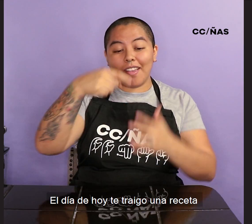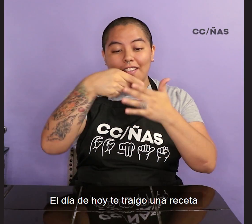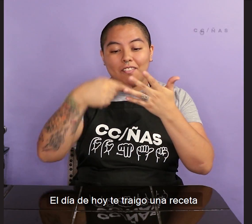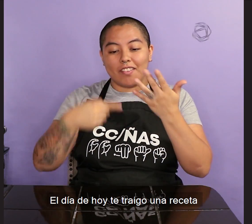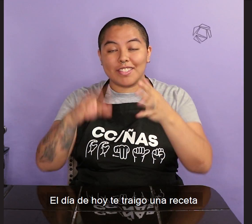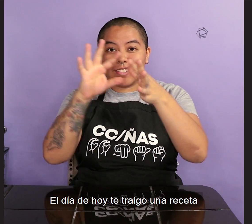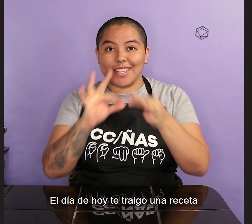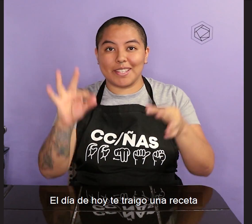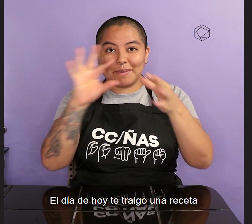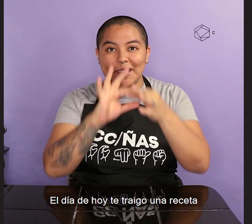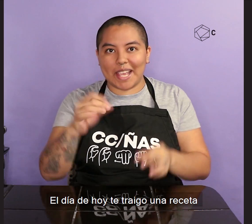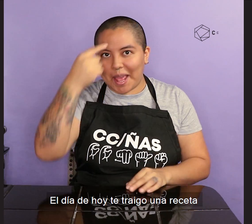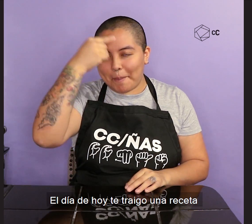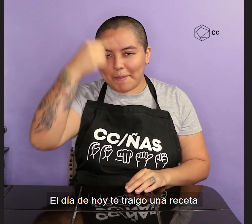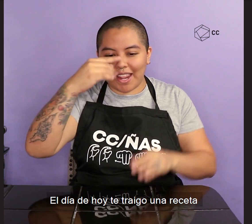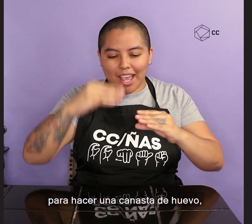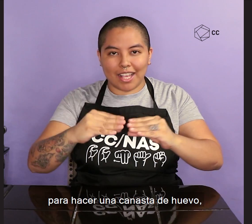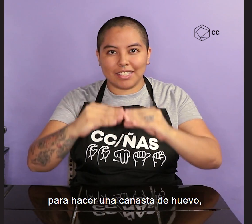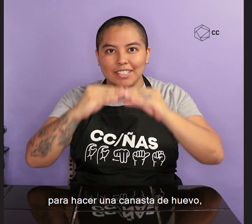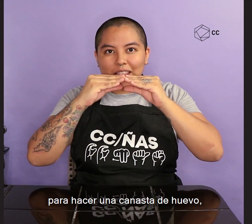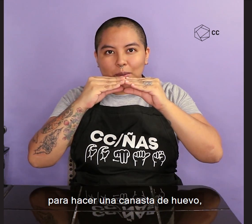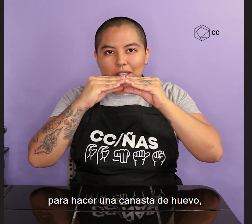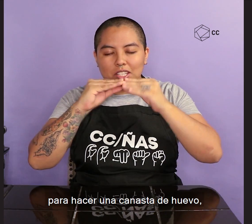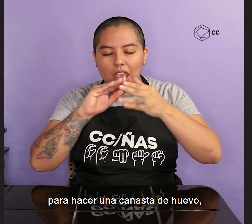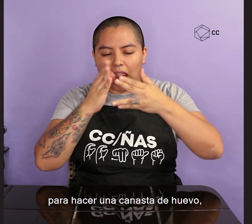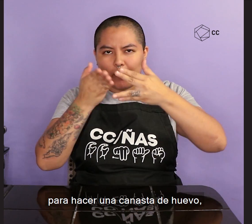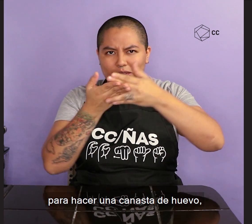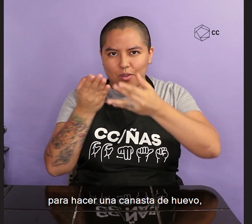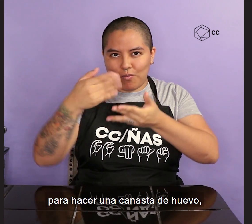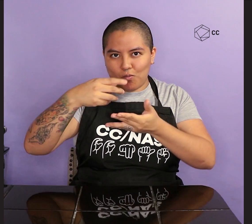El día de hoy te traigo una receta para hacer una canasta de huevo